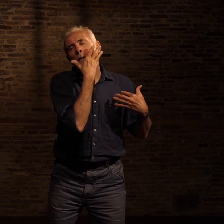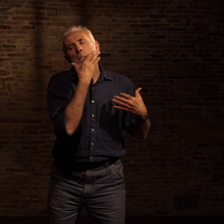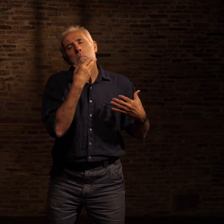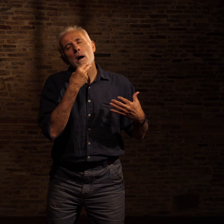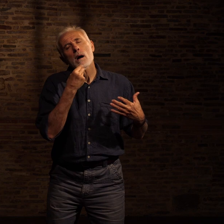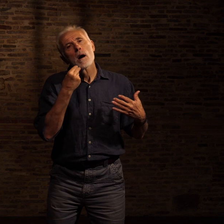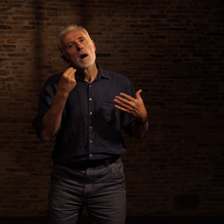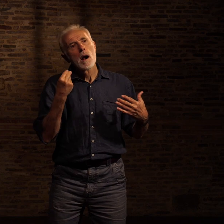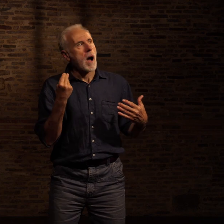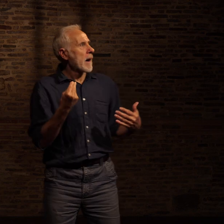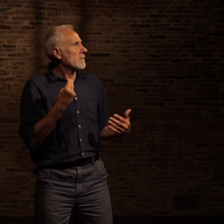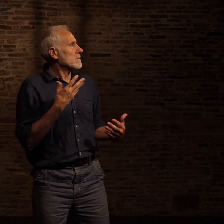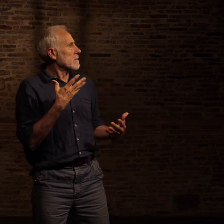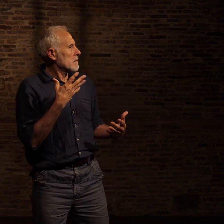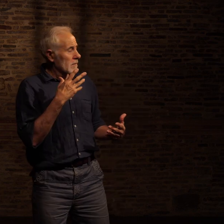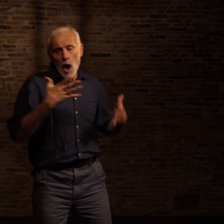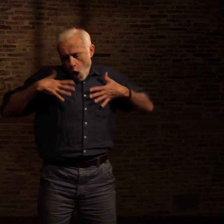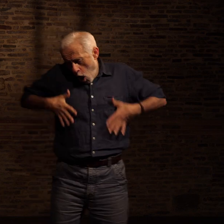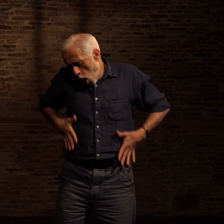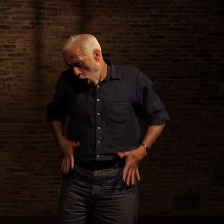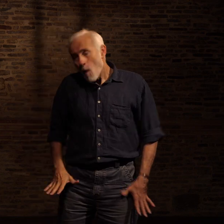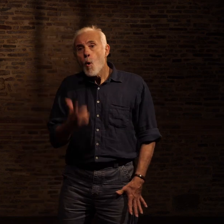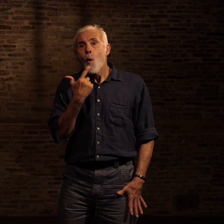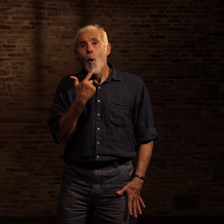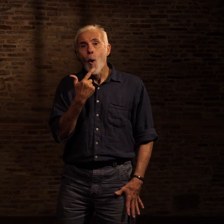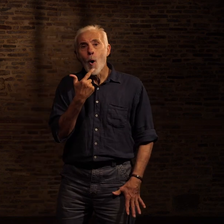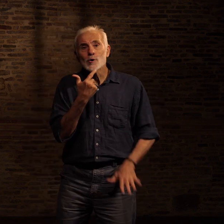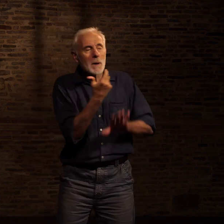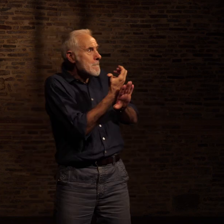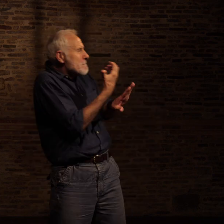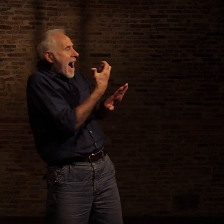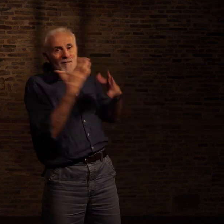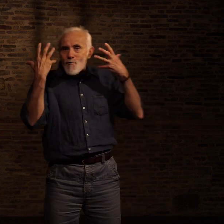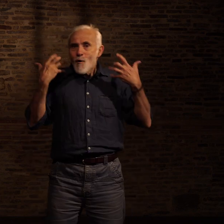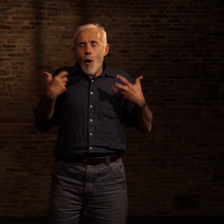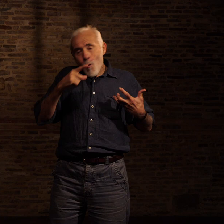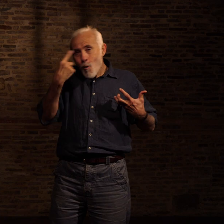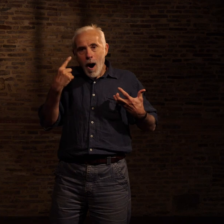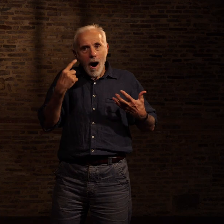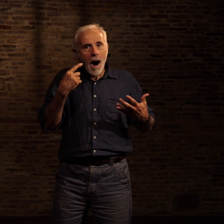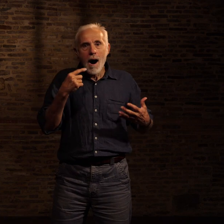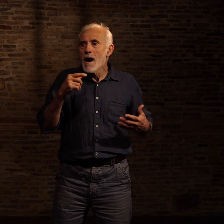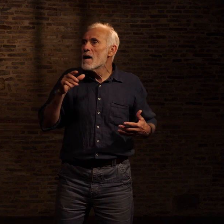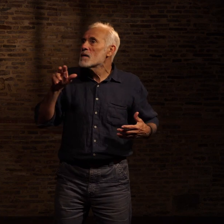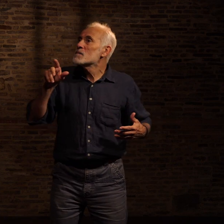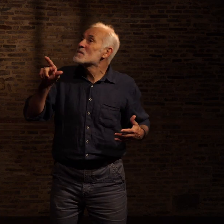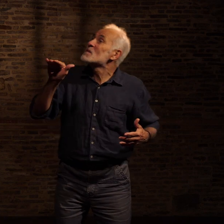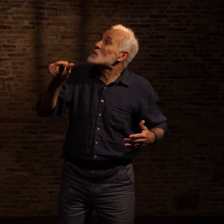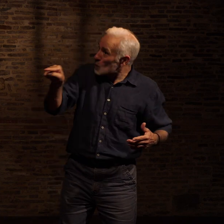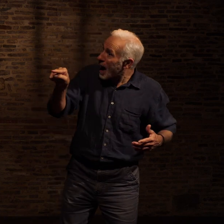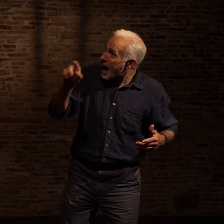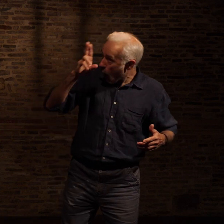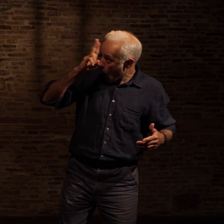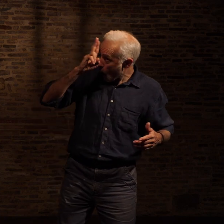beauté sa robe rouge en brocart faisait ressortir sa chevelure noire d'une manière saisissante site web une